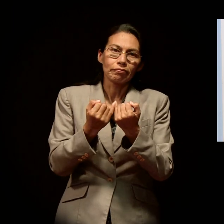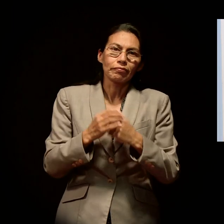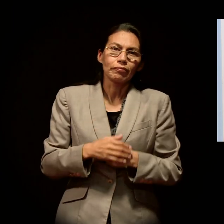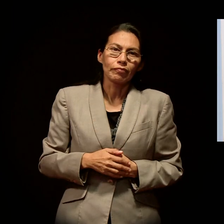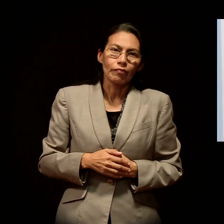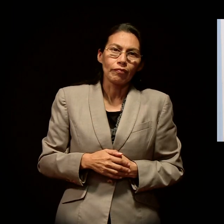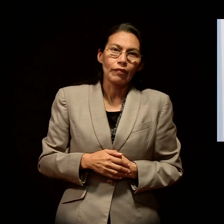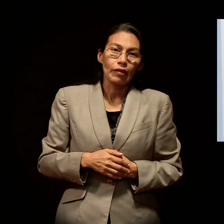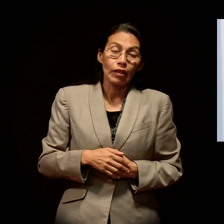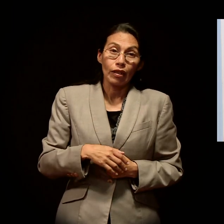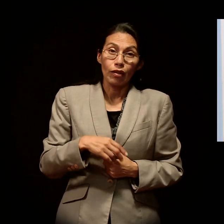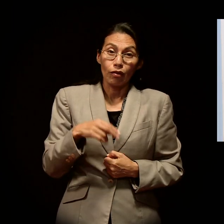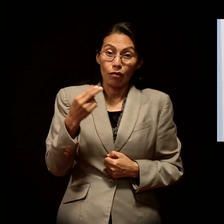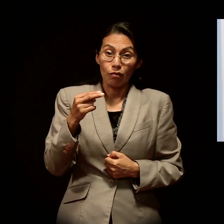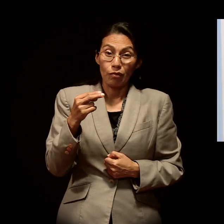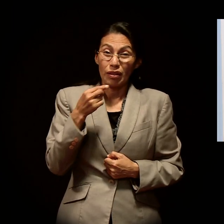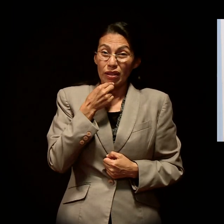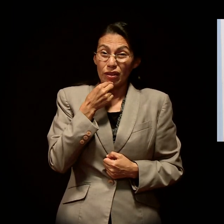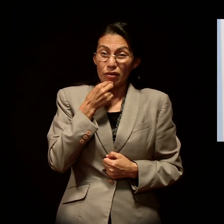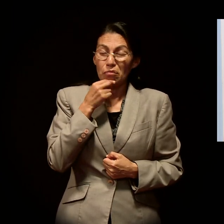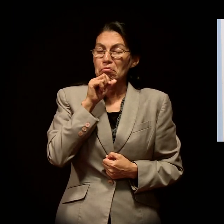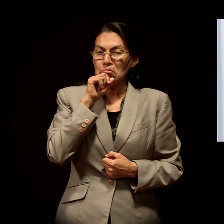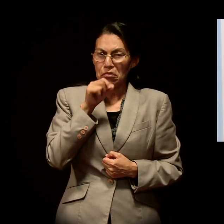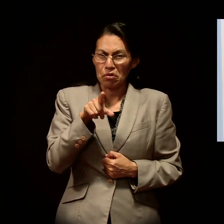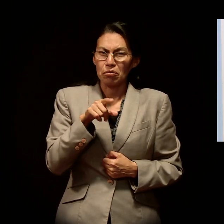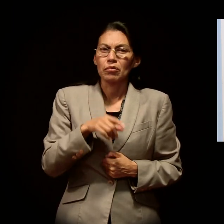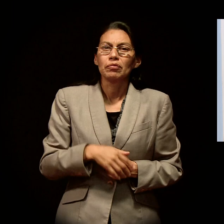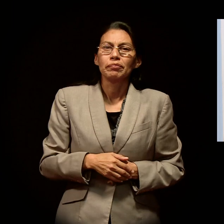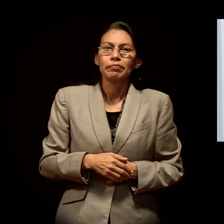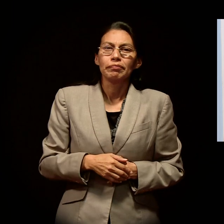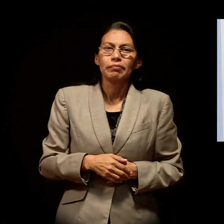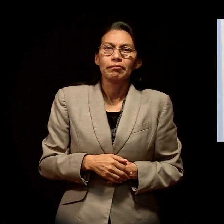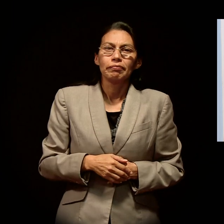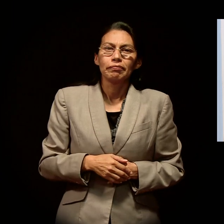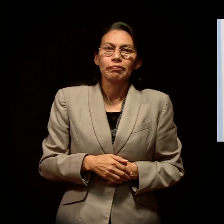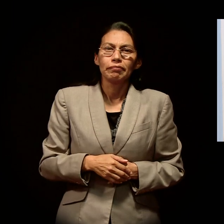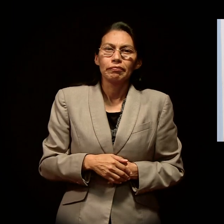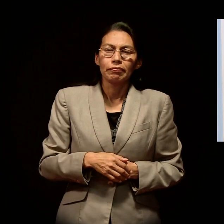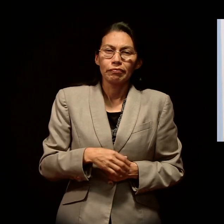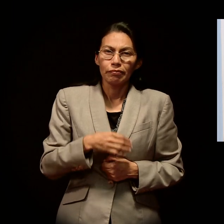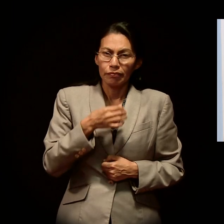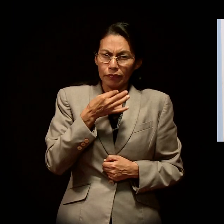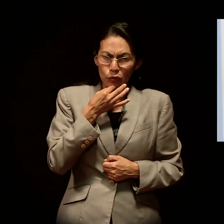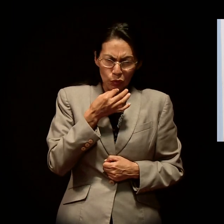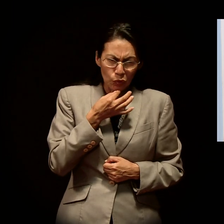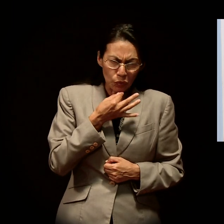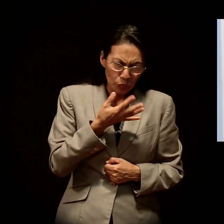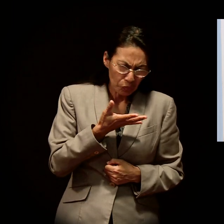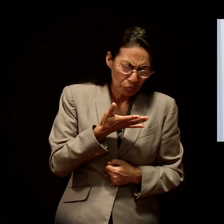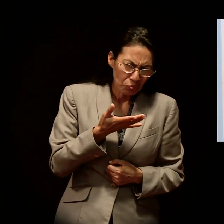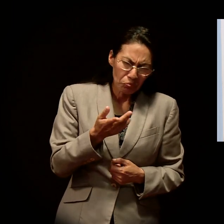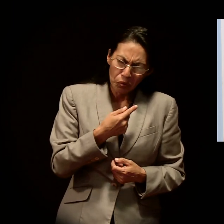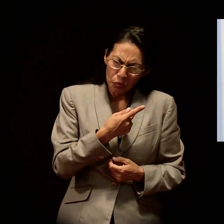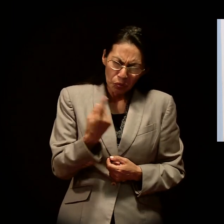me dice yo también lo tengo y era el mismo nombre en el momento debido fuimos aunque ya sabíamos que él era